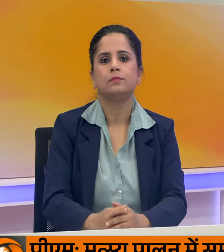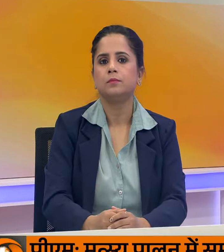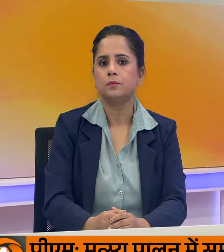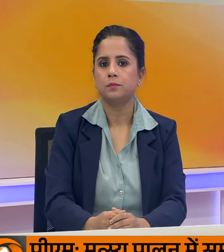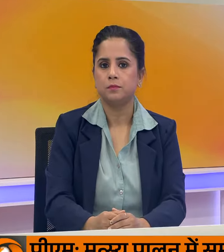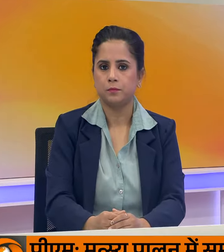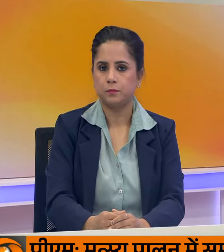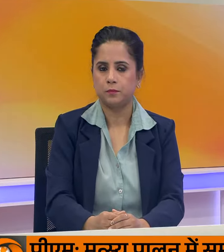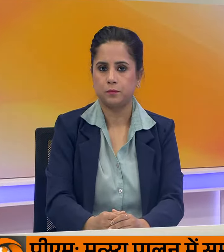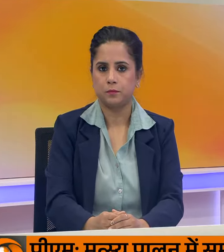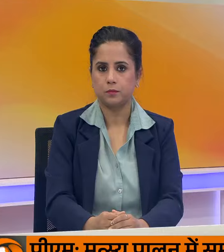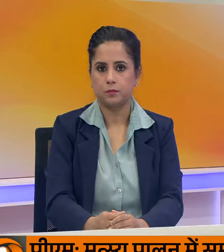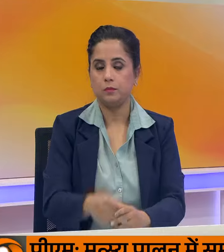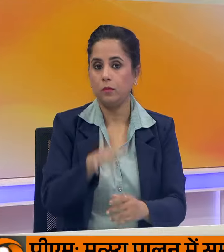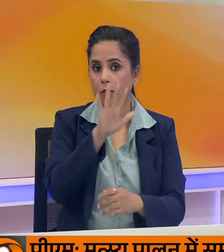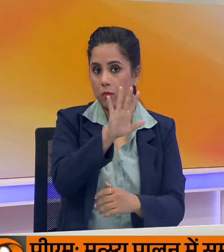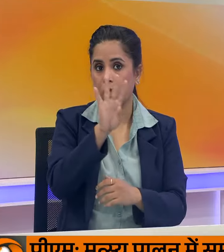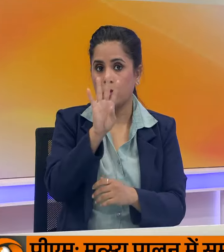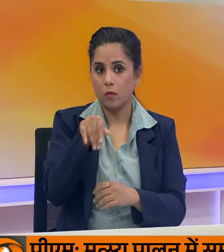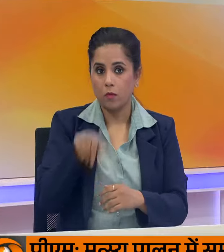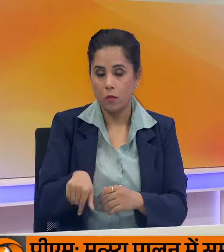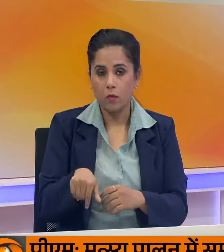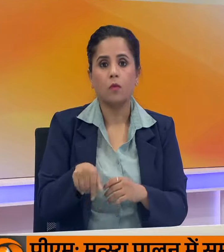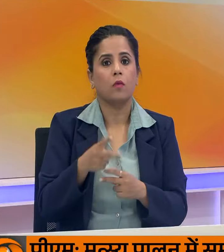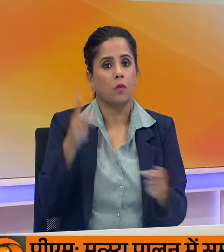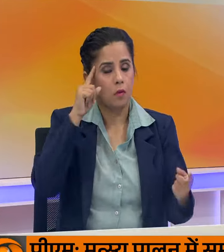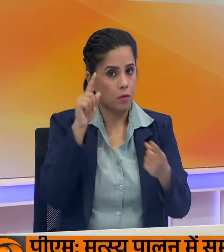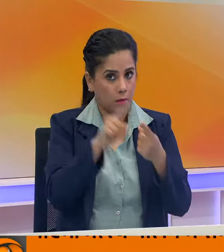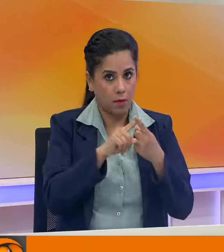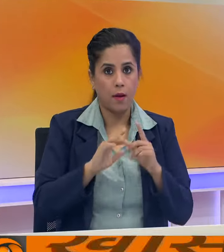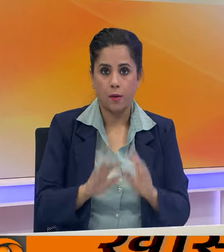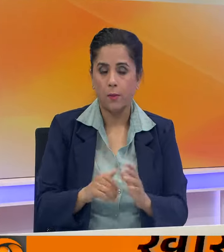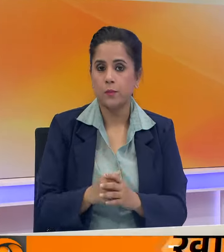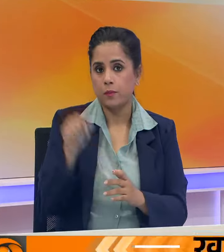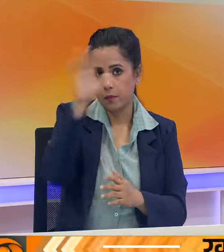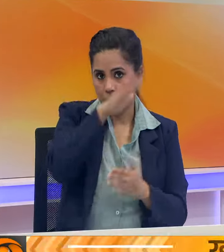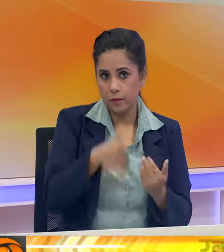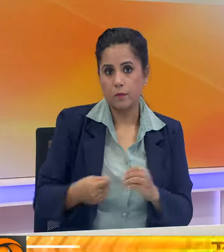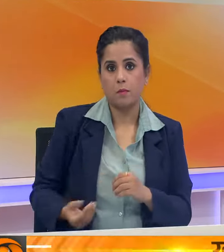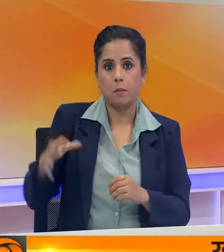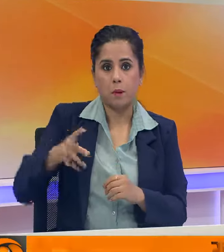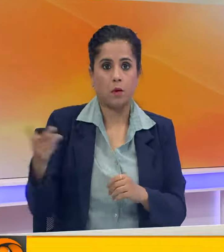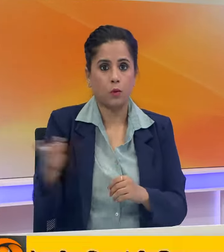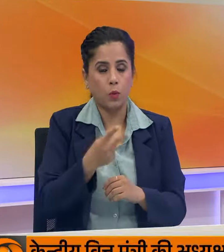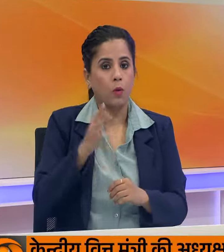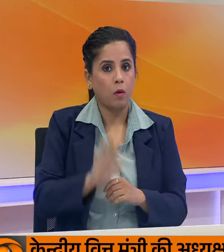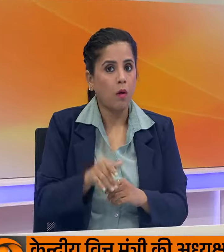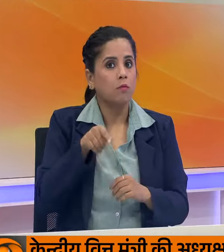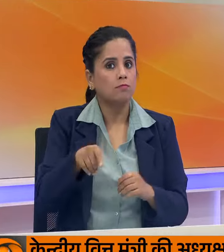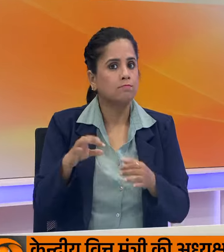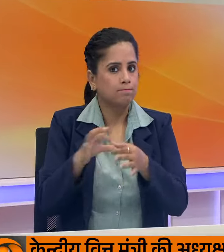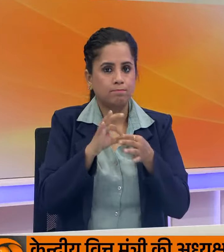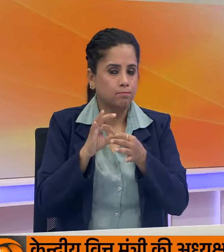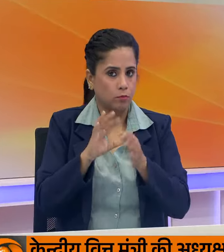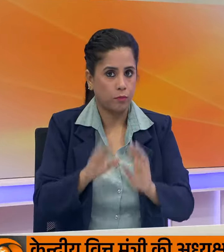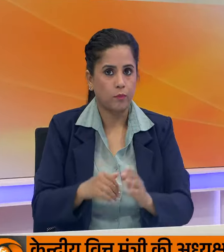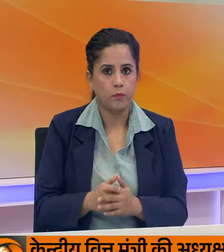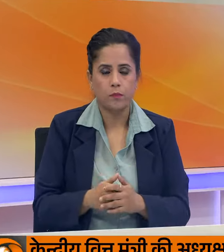मिलेगा 54 साझा नदियां भारत और बांग्लादेश को जोड़ती है